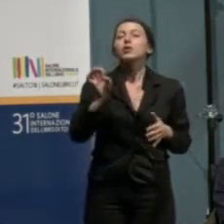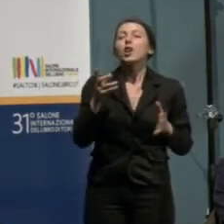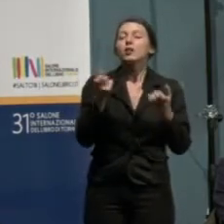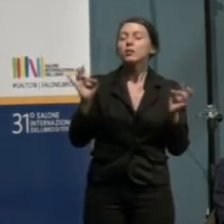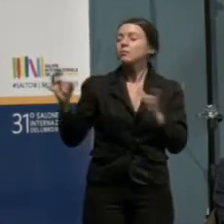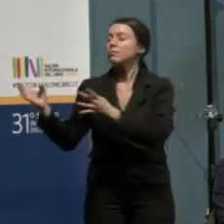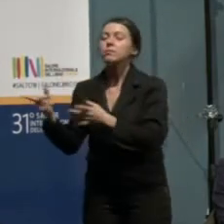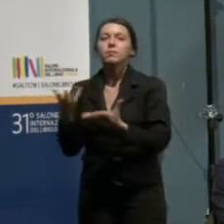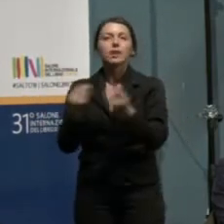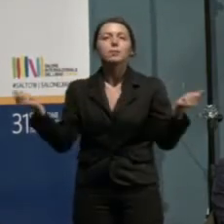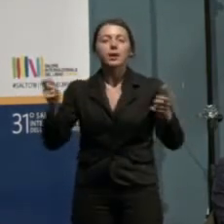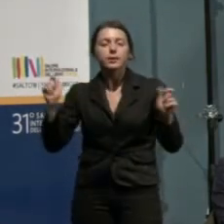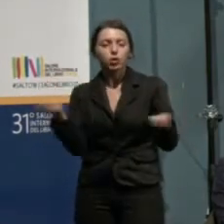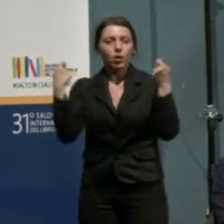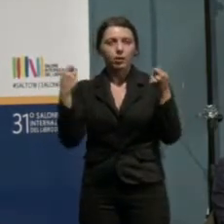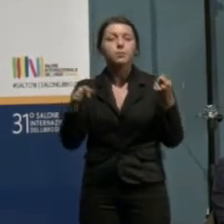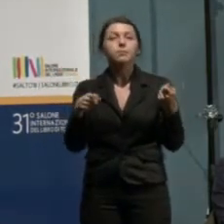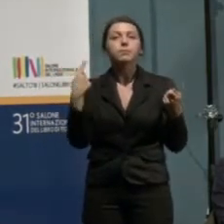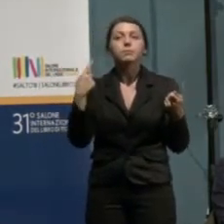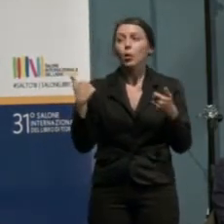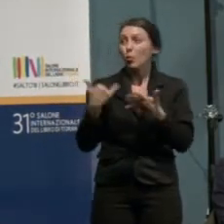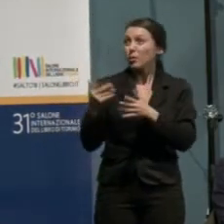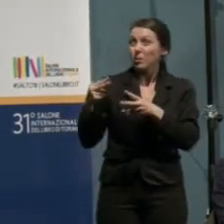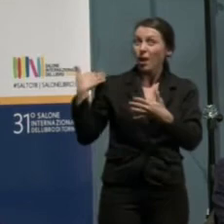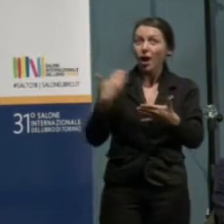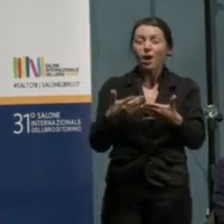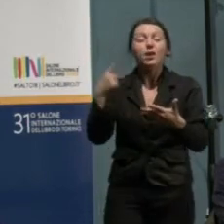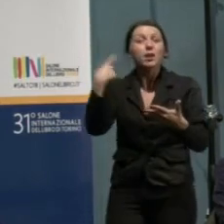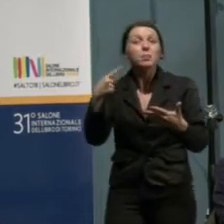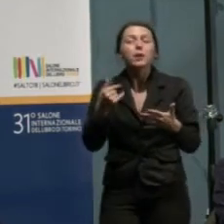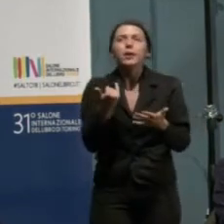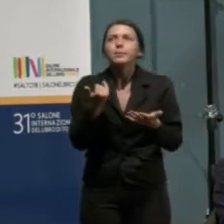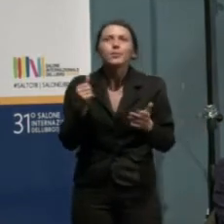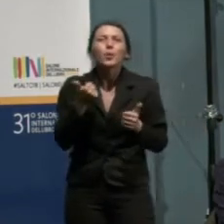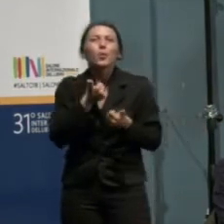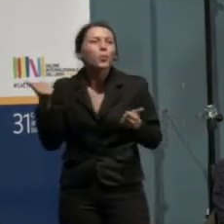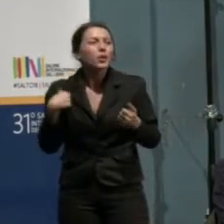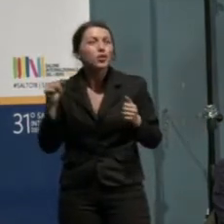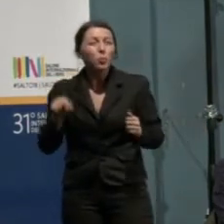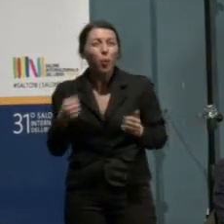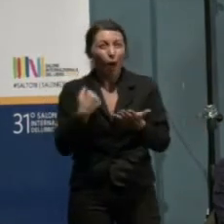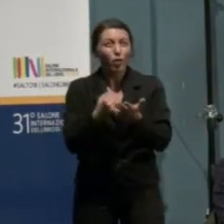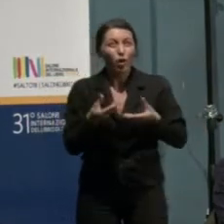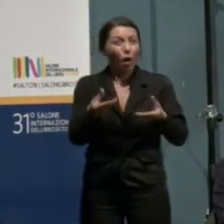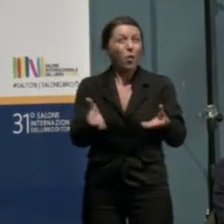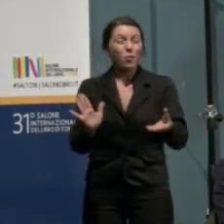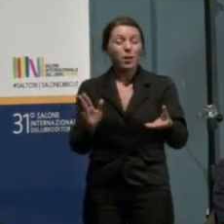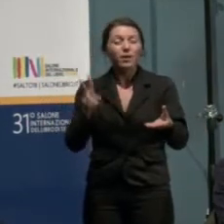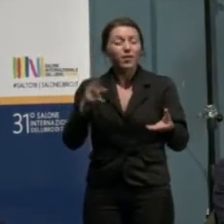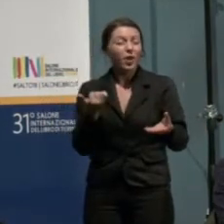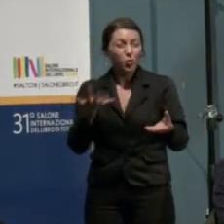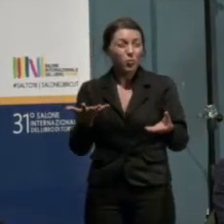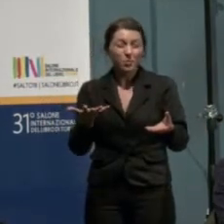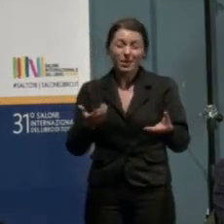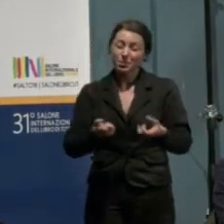egitto negli ultimi anni e questo numero rappresenta soli casi che è crf in grado di documentare ma sicuramente i numeri reali sono